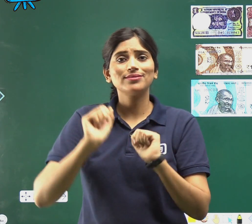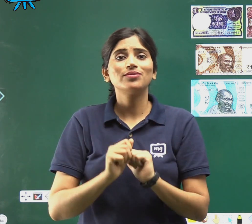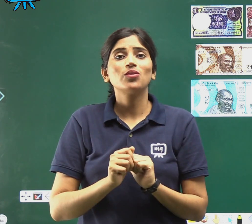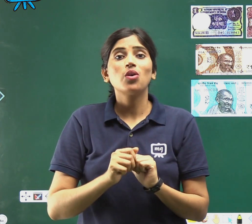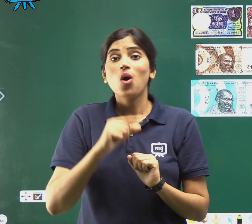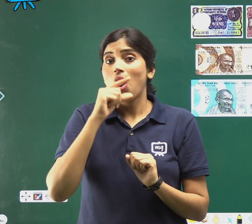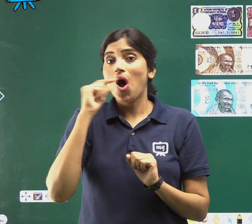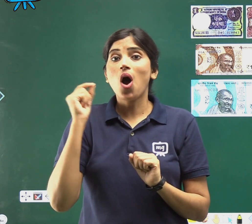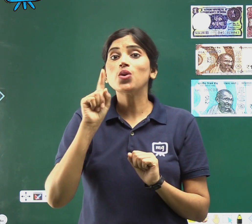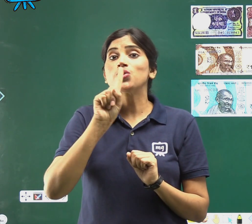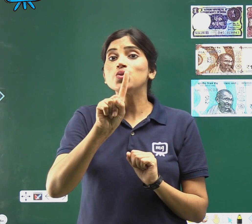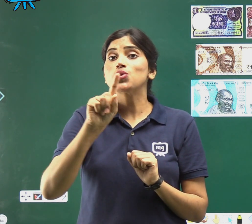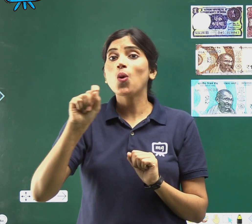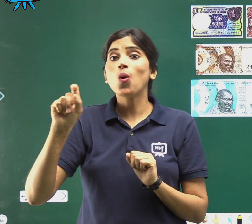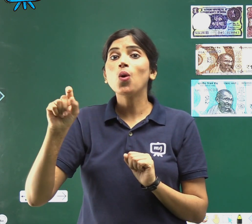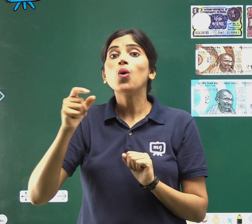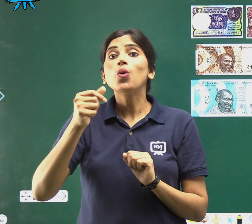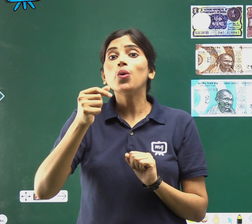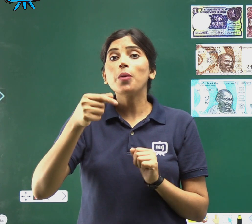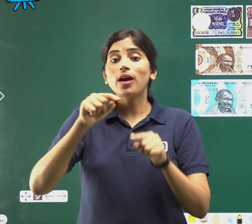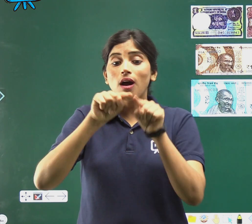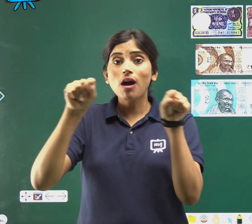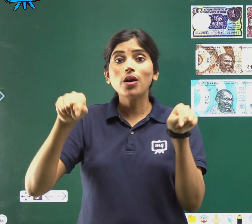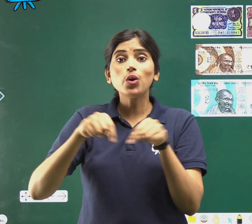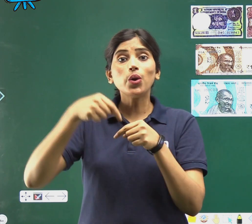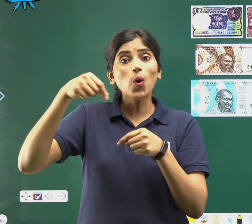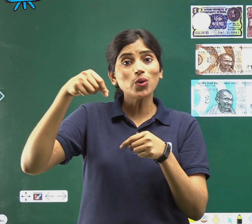और 100 रुपए का नोट।